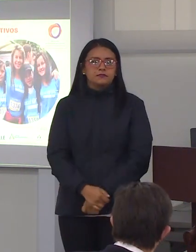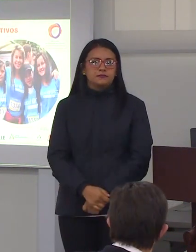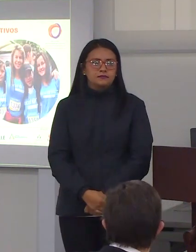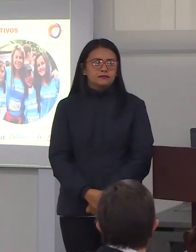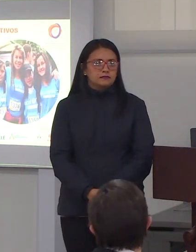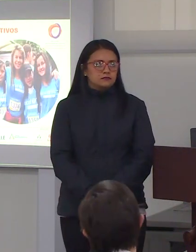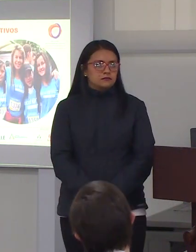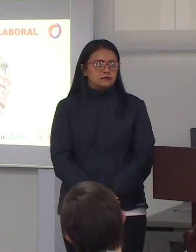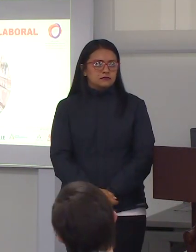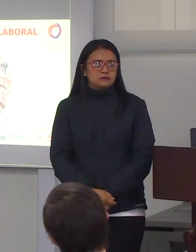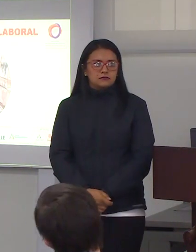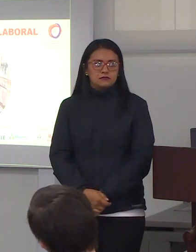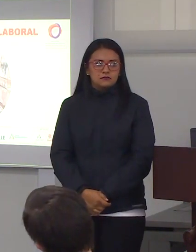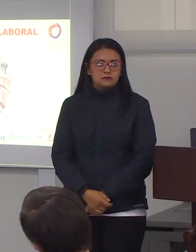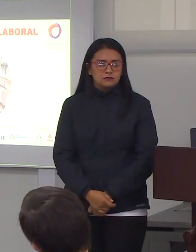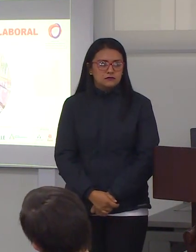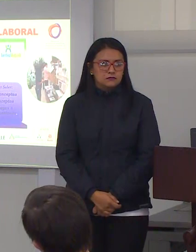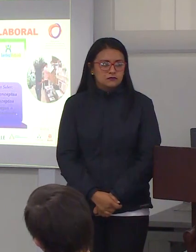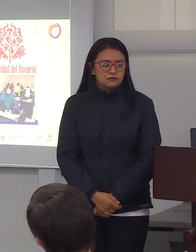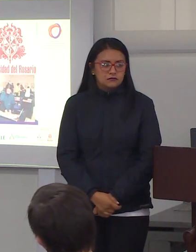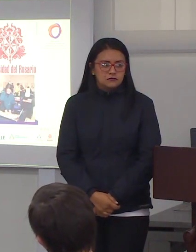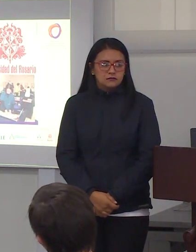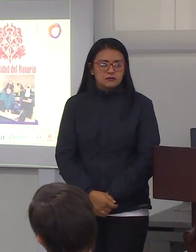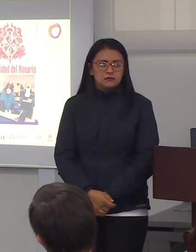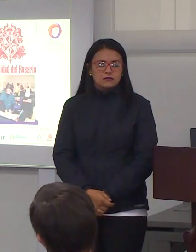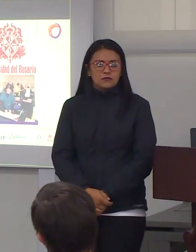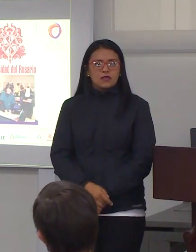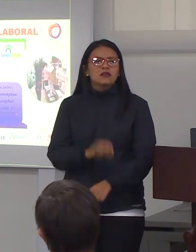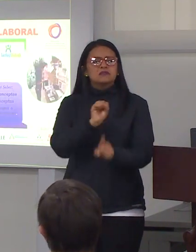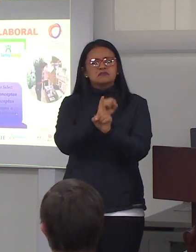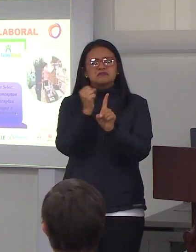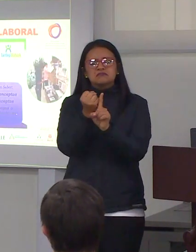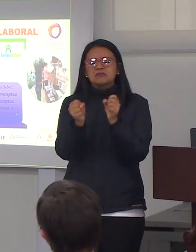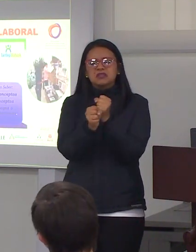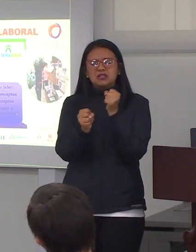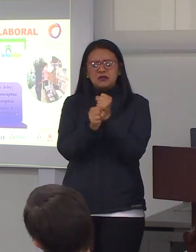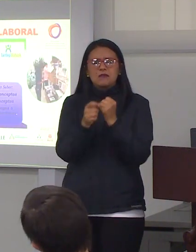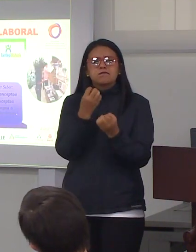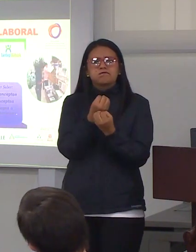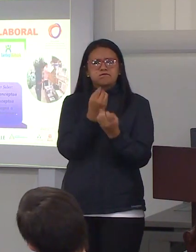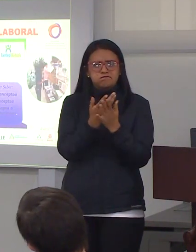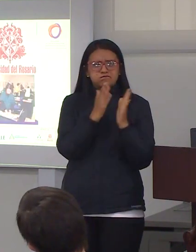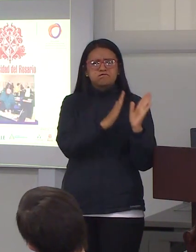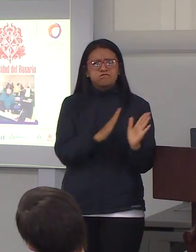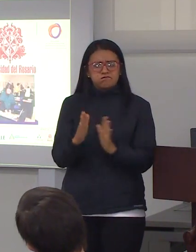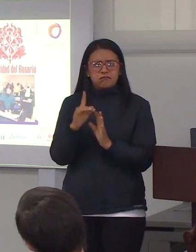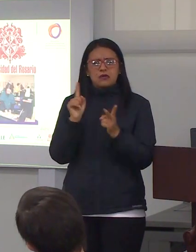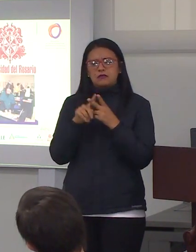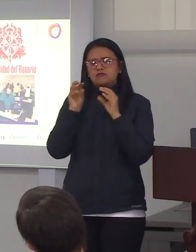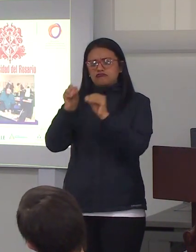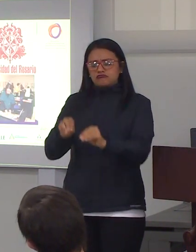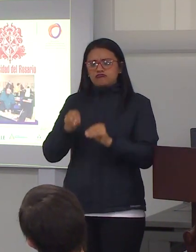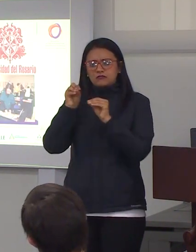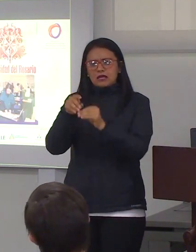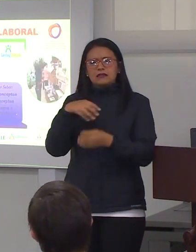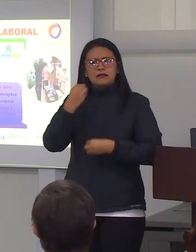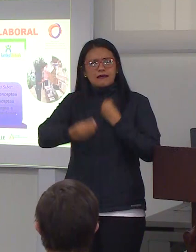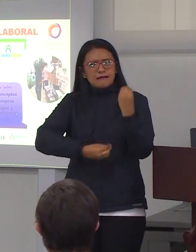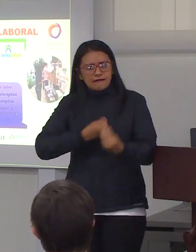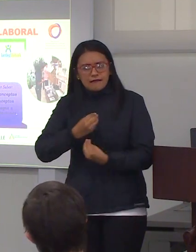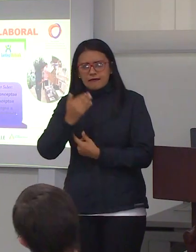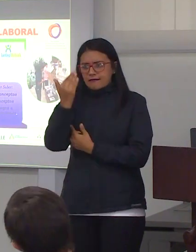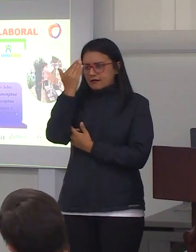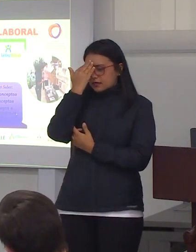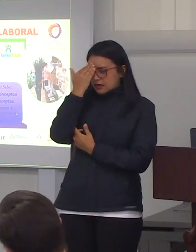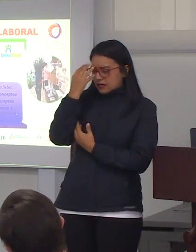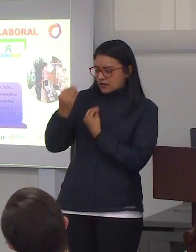sigamos, adelante, adelante. El sociolaboral pues también tiene toda una estructura, educamos en el saber hacer, en el saber